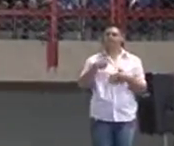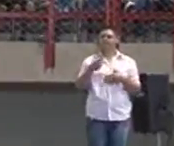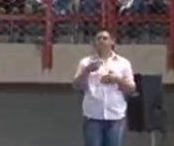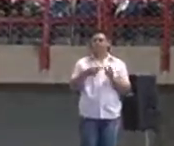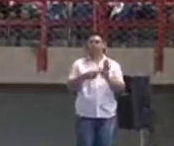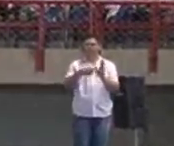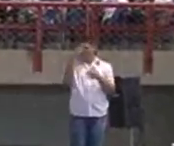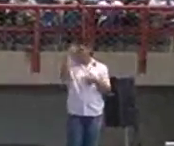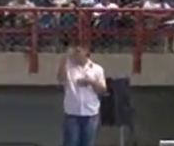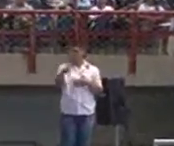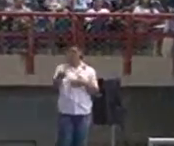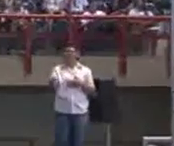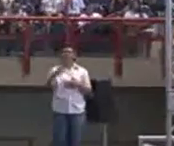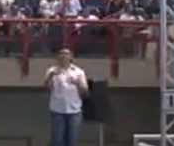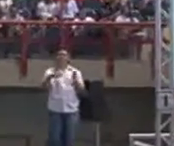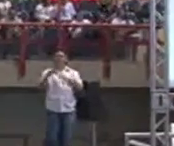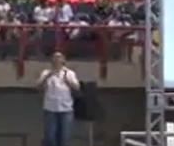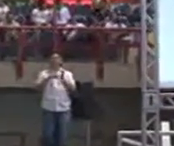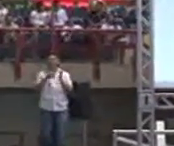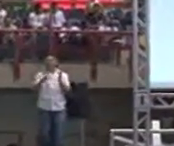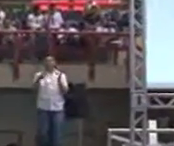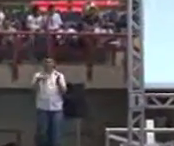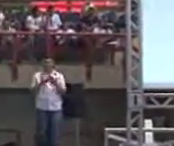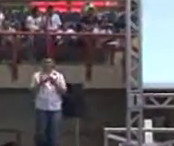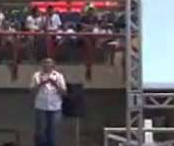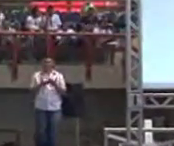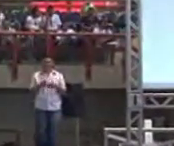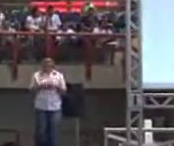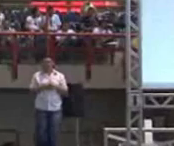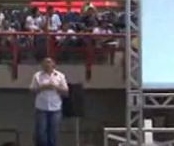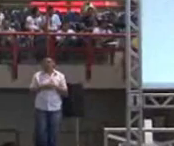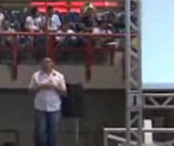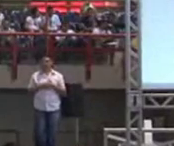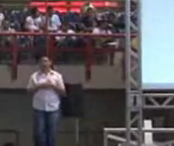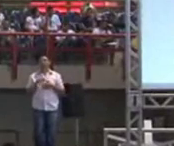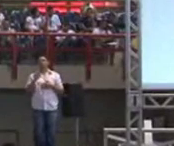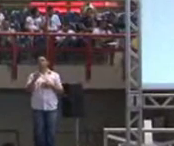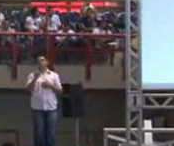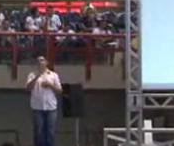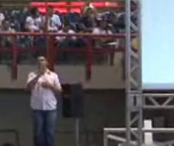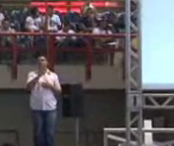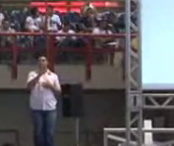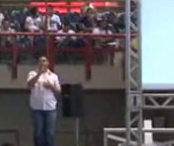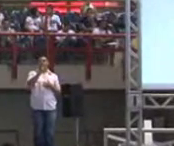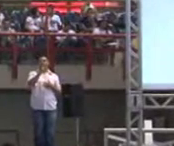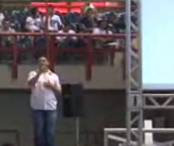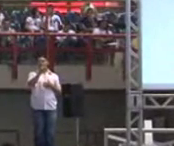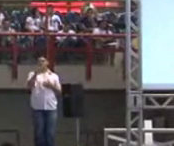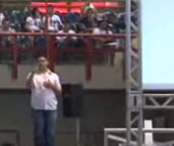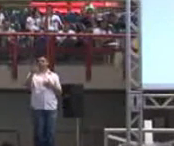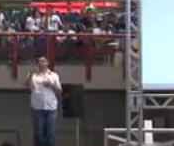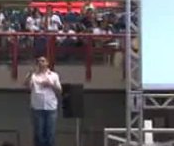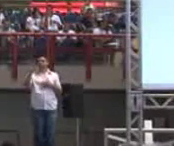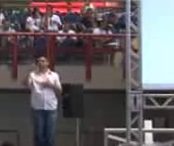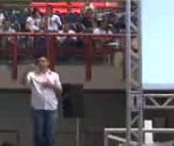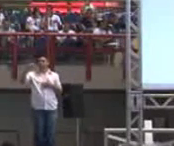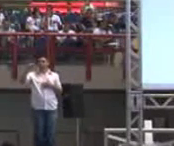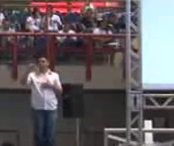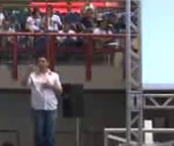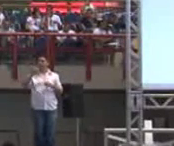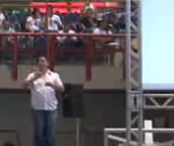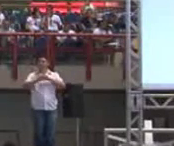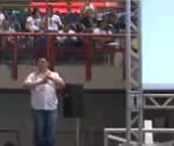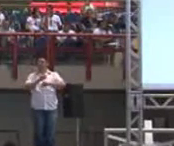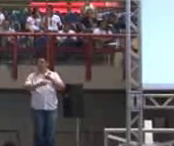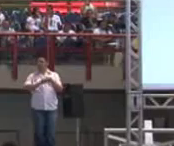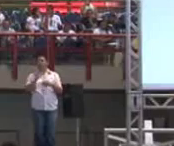vocês está toda especificada bem bonitinha aí, tá bom? Pessoal, o que é um triângulo retângulo? Lembram o que é? Triângulo